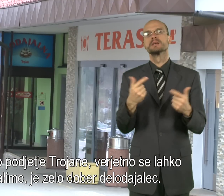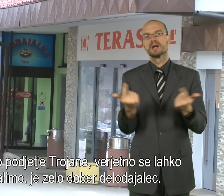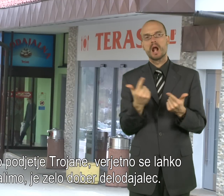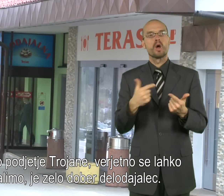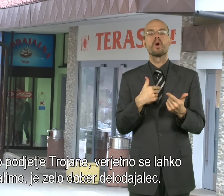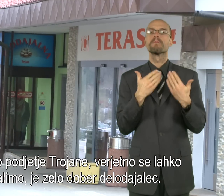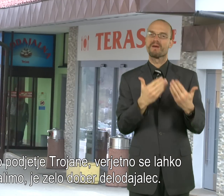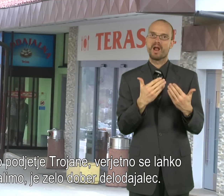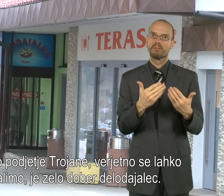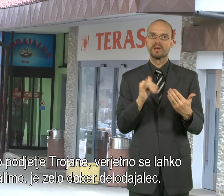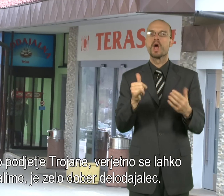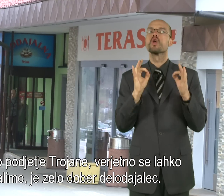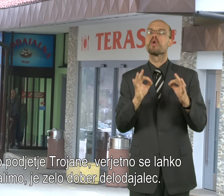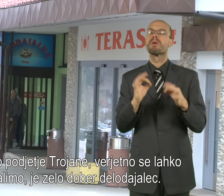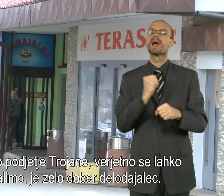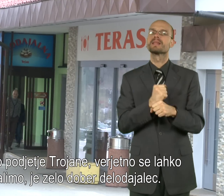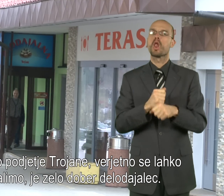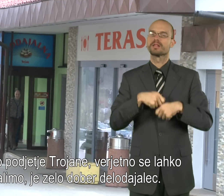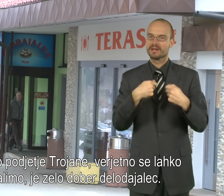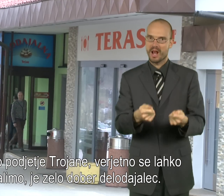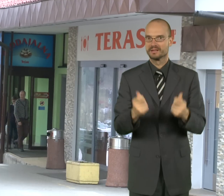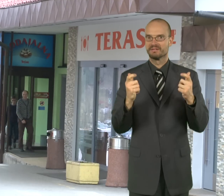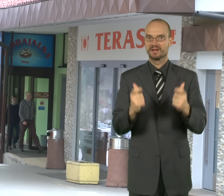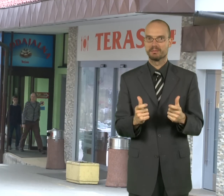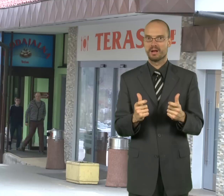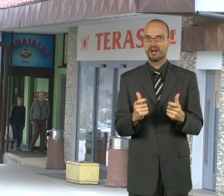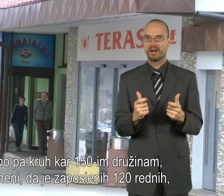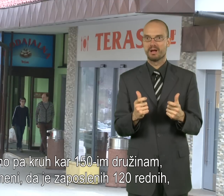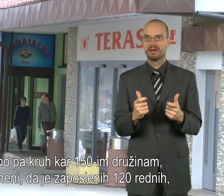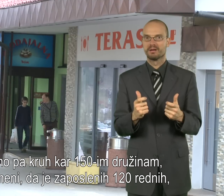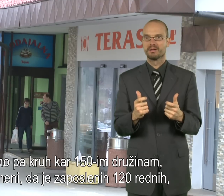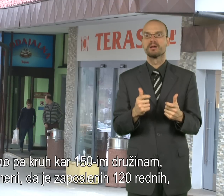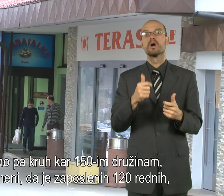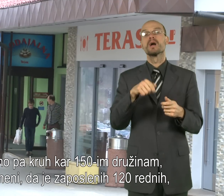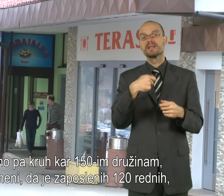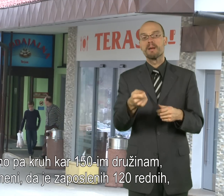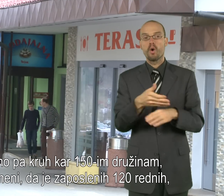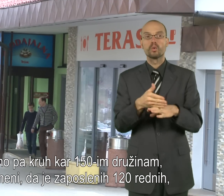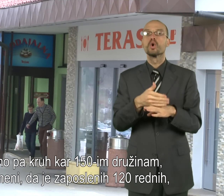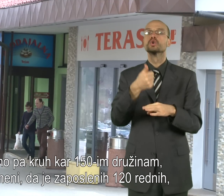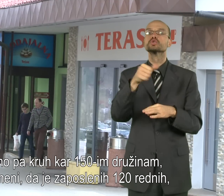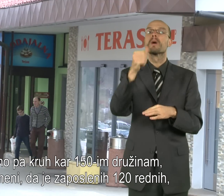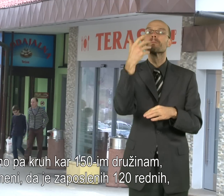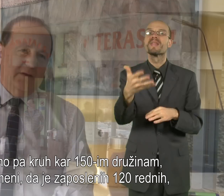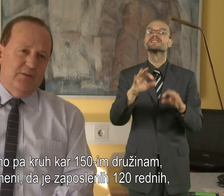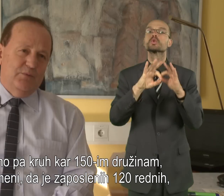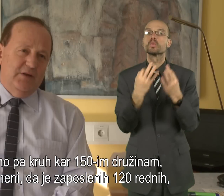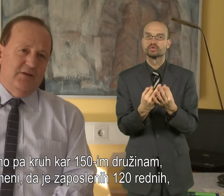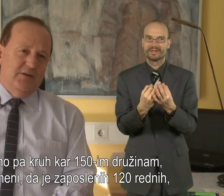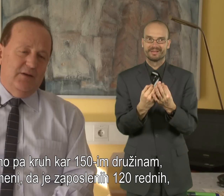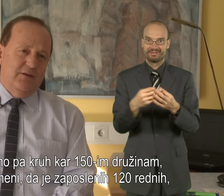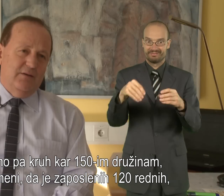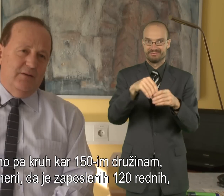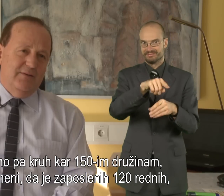verjetno se lahko pohvalimo, je zelo dober delodajalec. Ja, dajemo pa kruh kar 150 družinam, kar